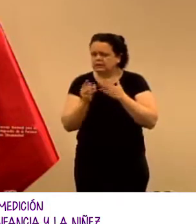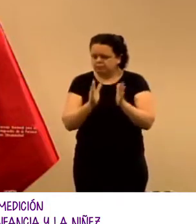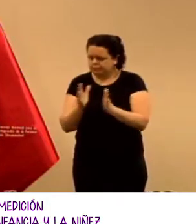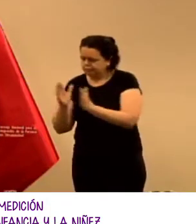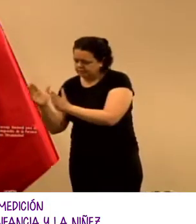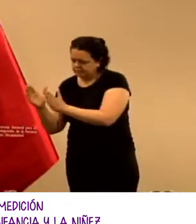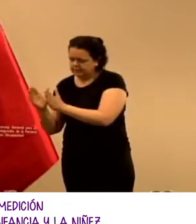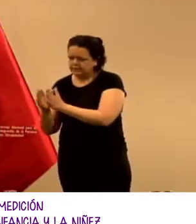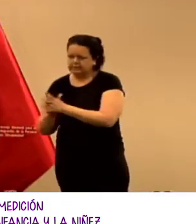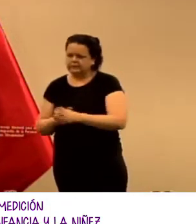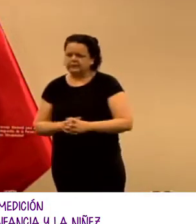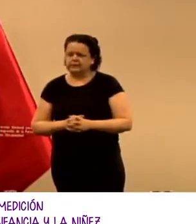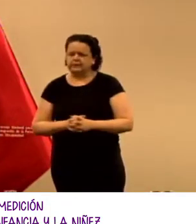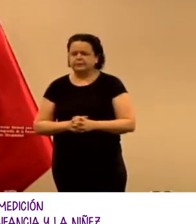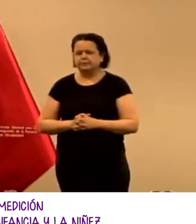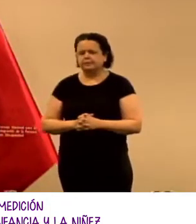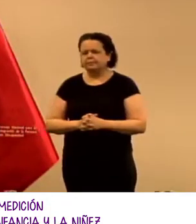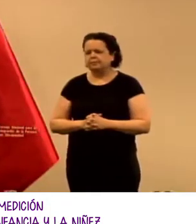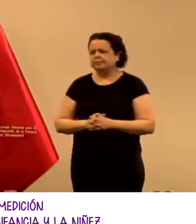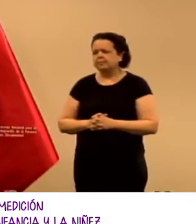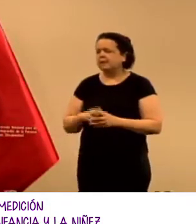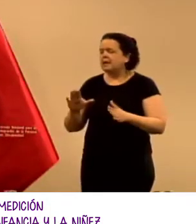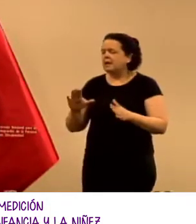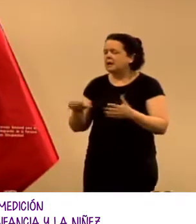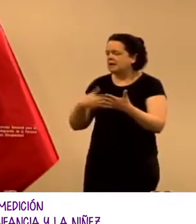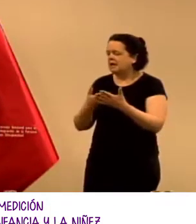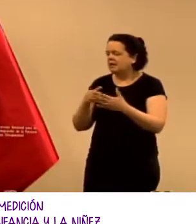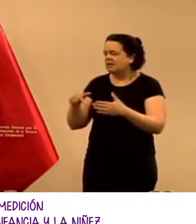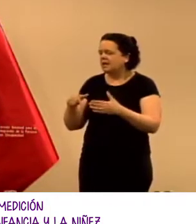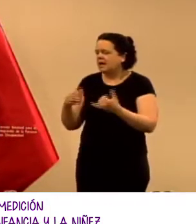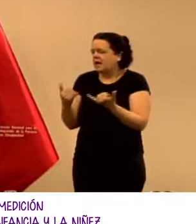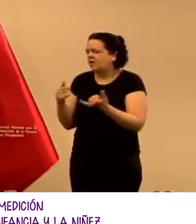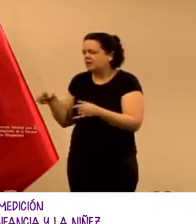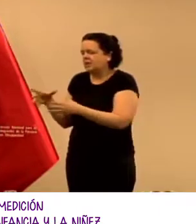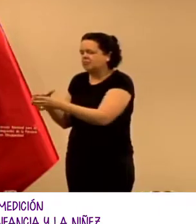etapas, de esos pasos que llegaron al módulo como está.